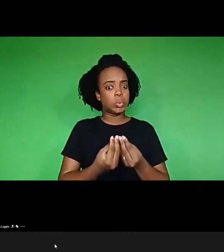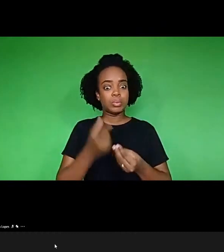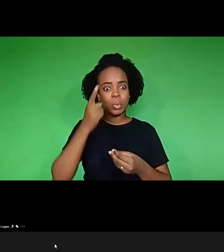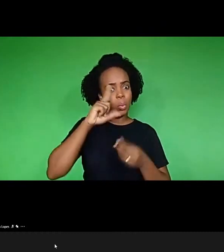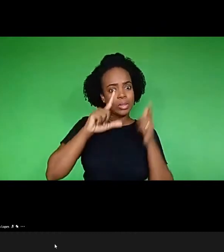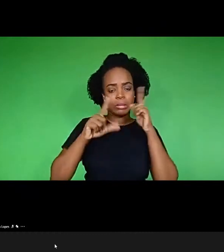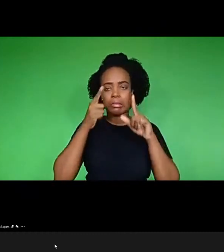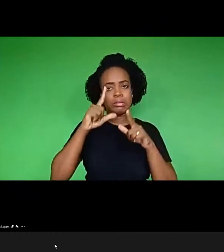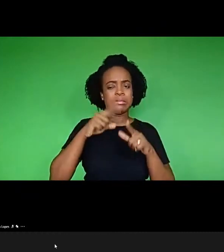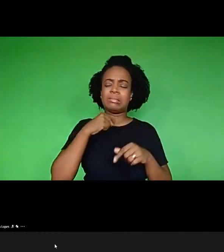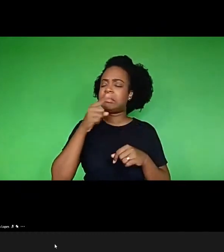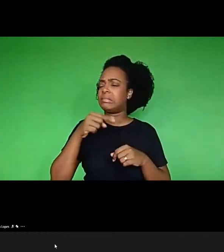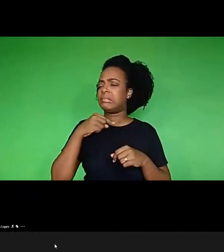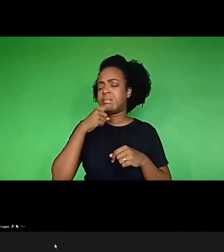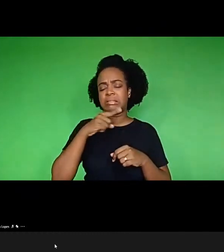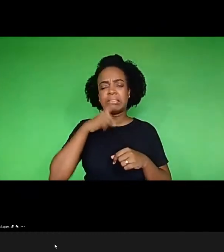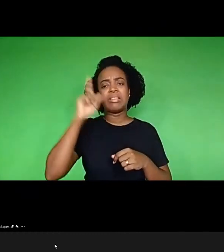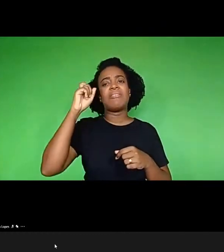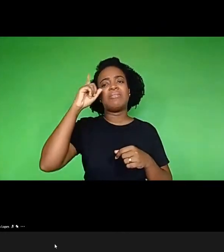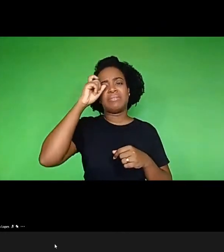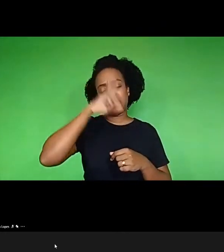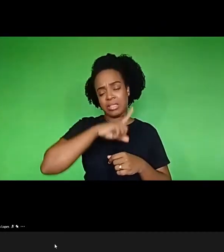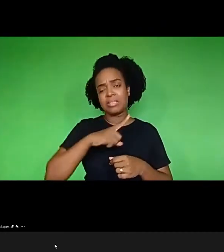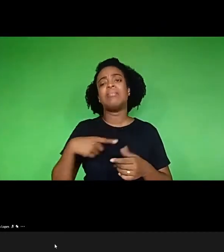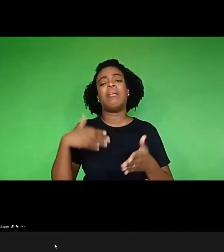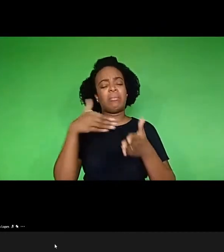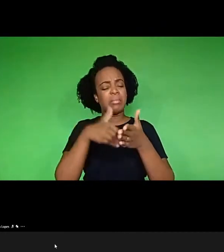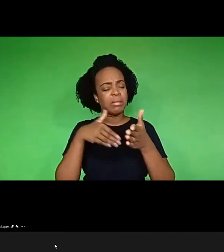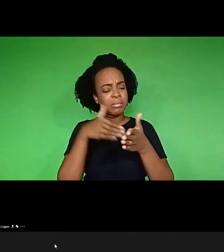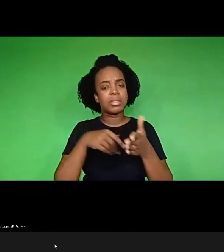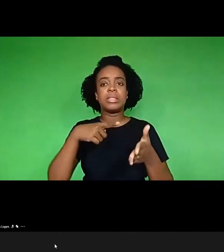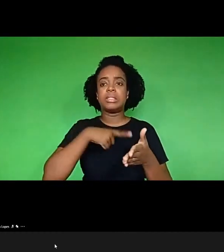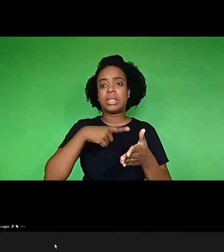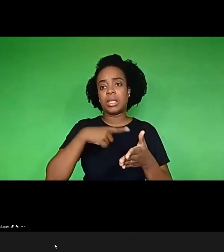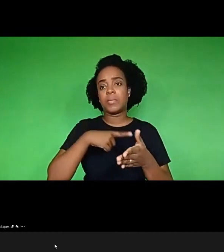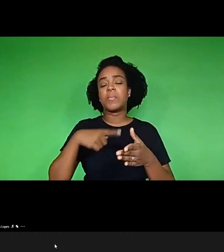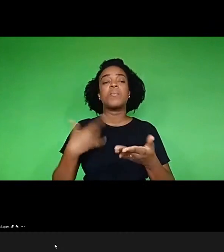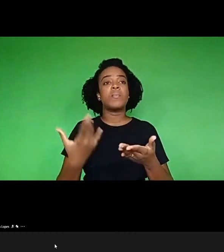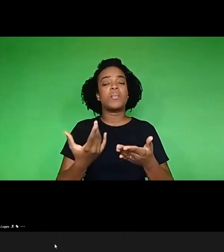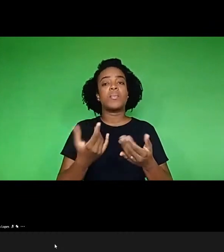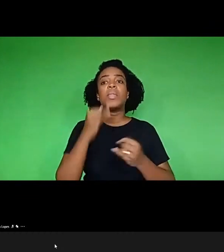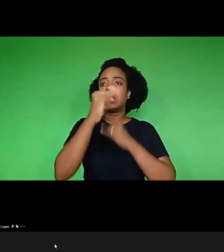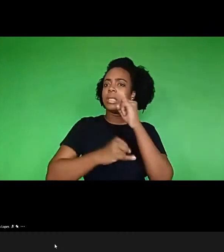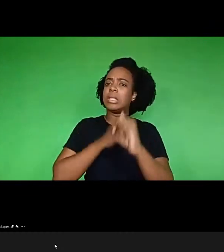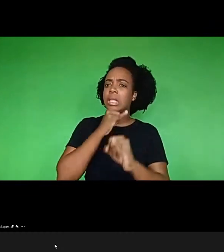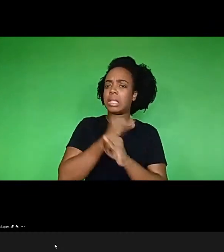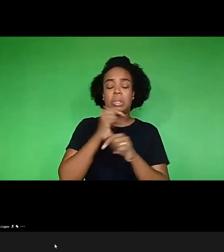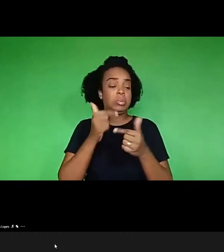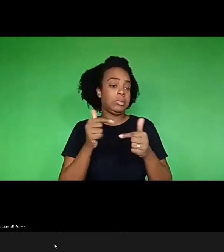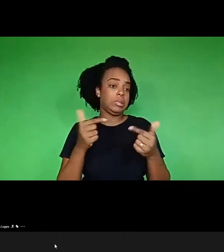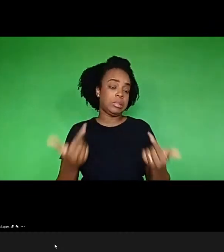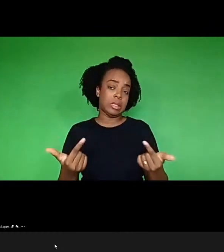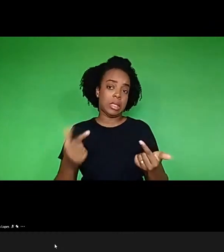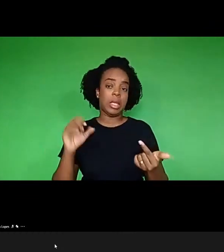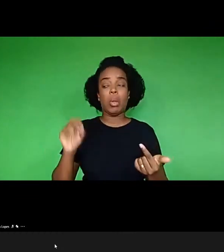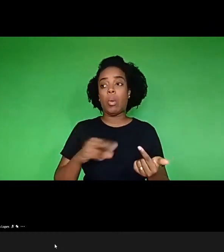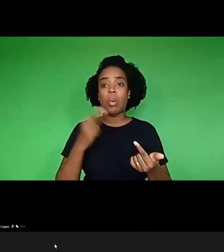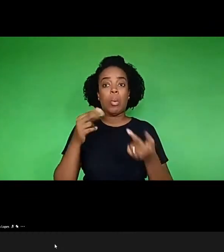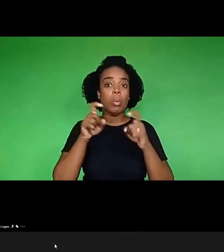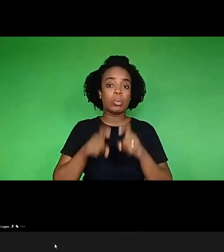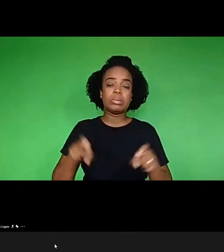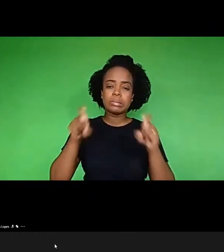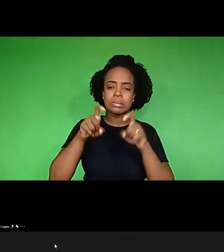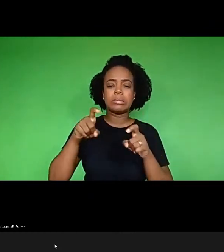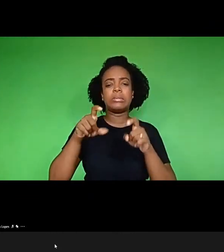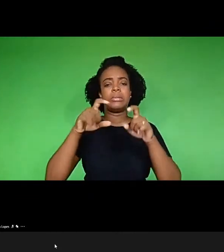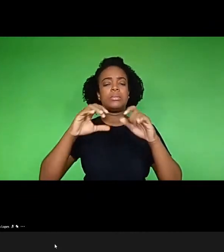dificuldades, principalmente o acesso à internet, a utilização do computador ou do celular naquele momento. Então, a